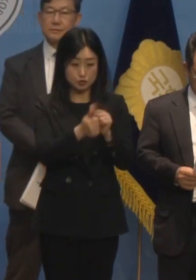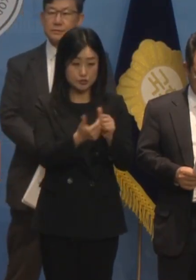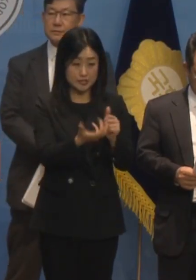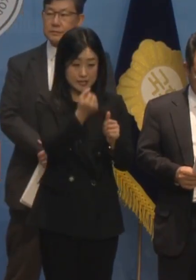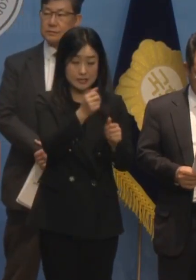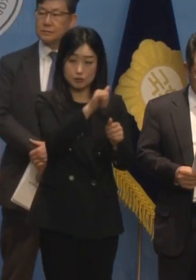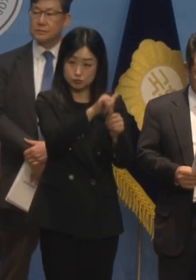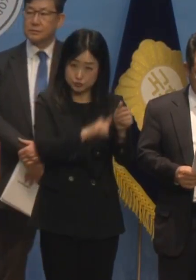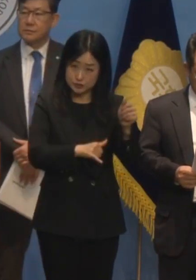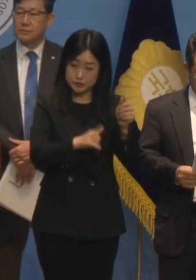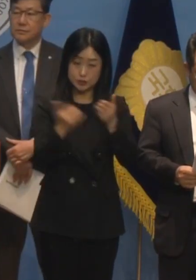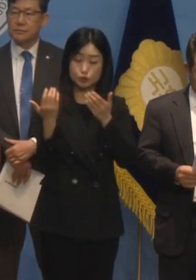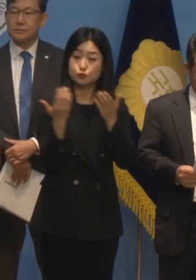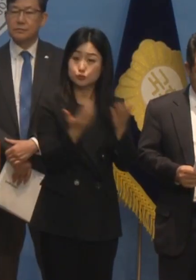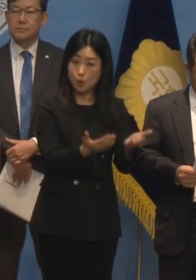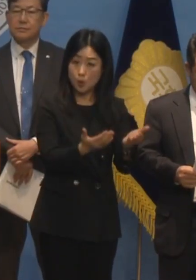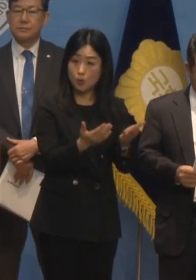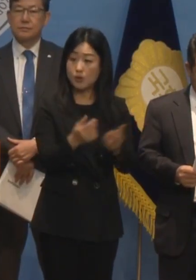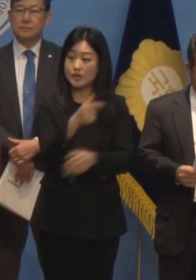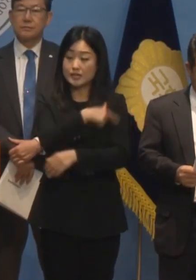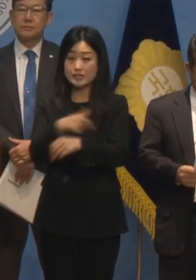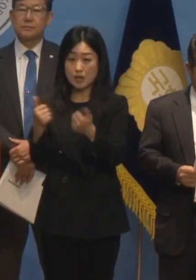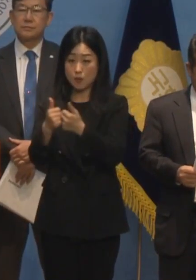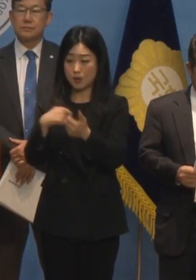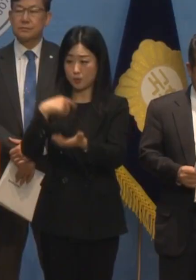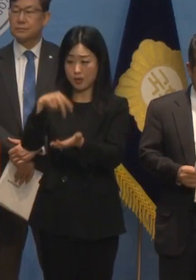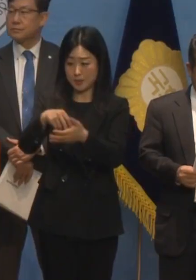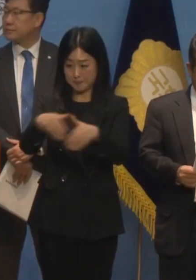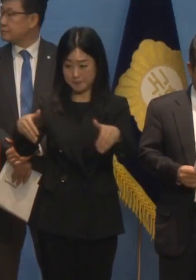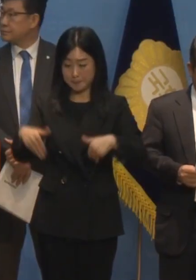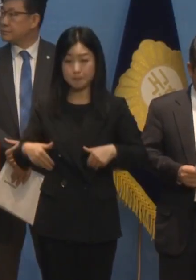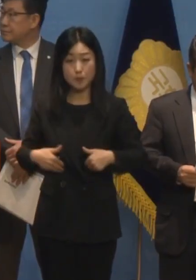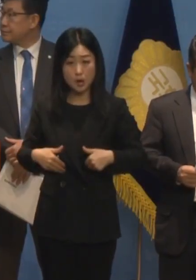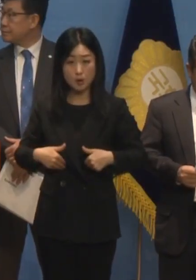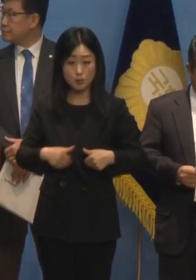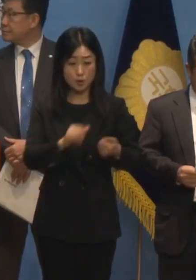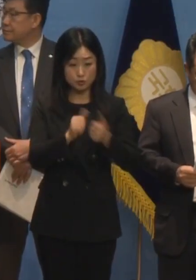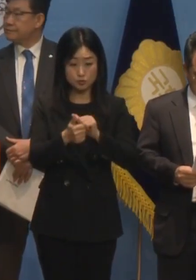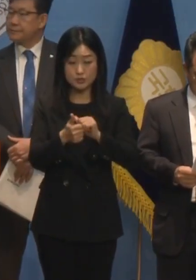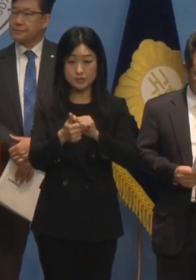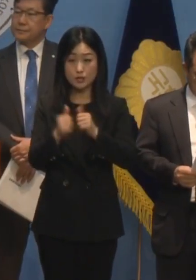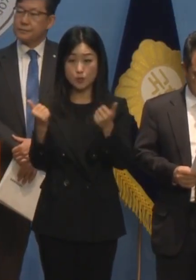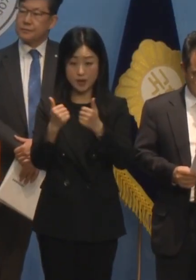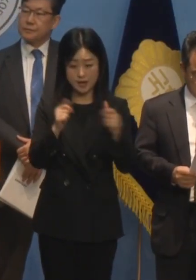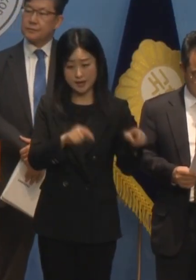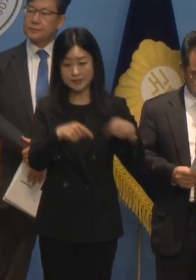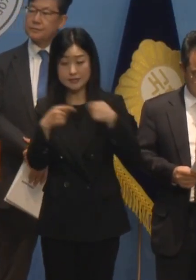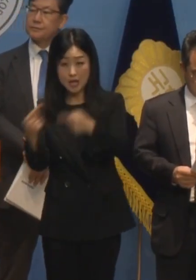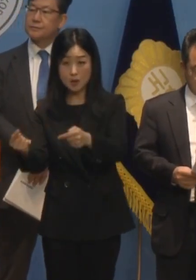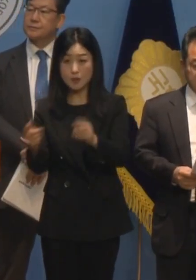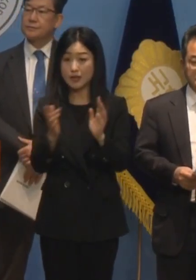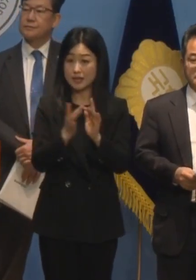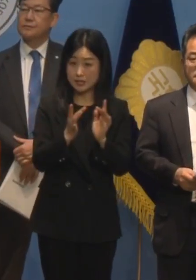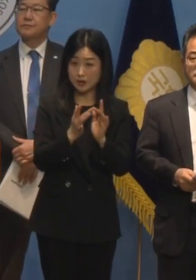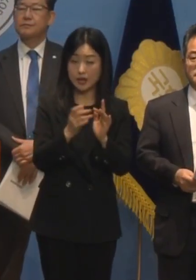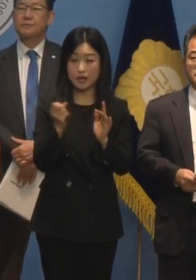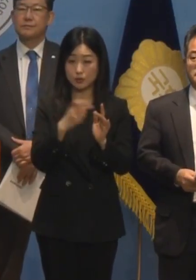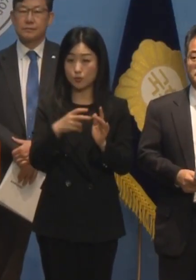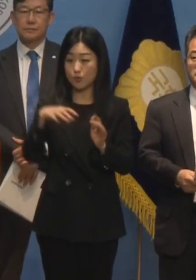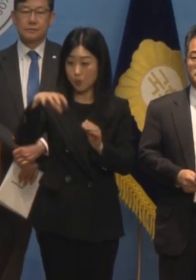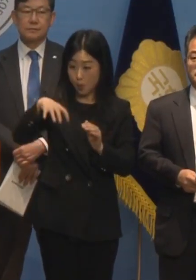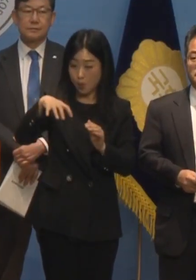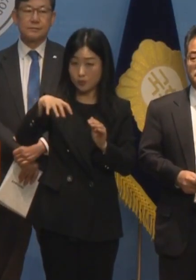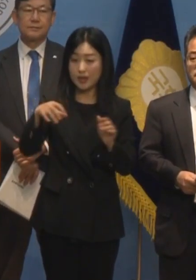이사회의 독립성 확보를 위한 제도 개선, 주주총회 참여를 높이기 위한 전자주총과 현장주총 병행